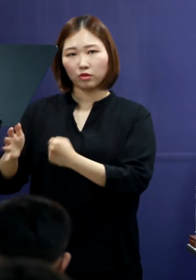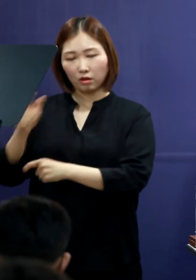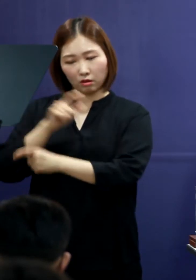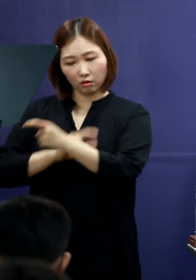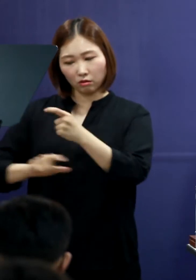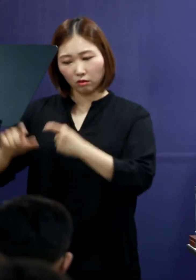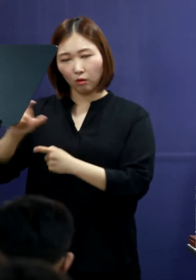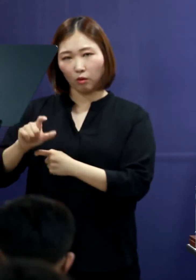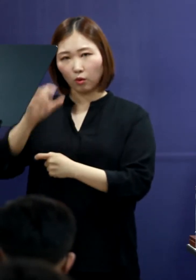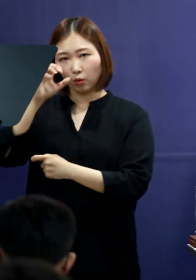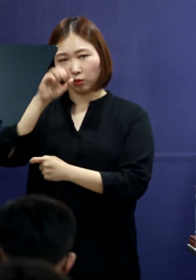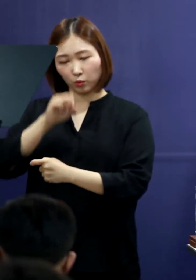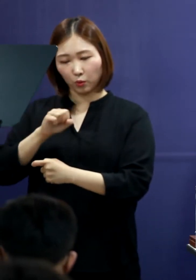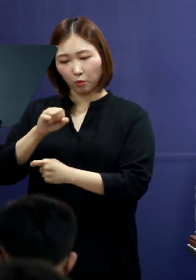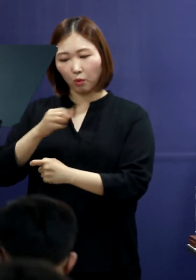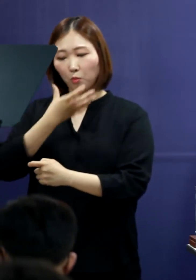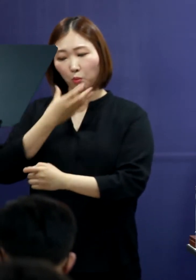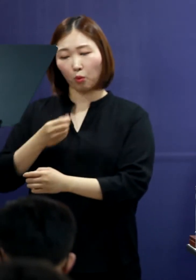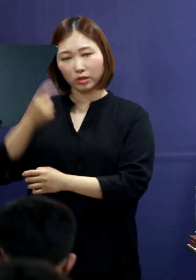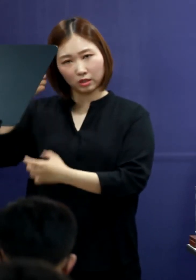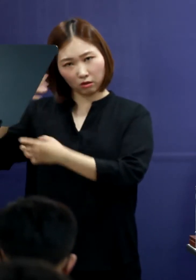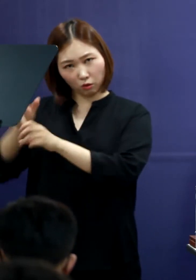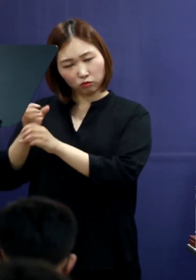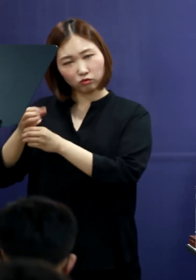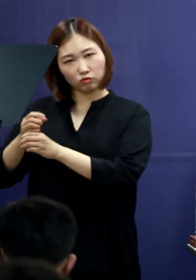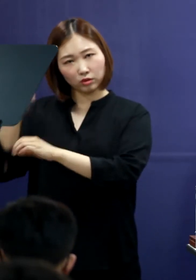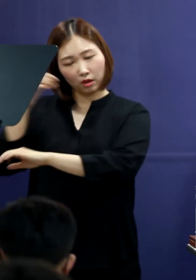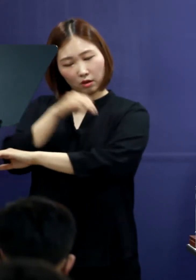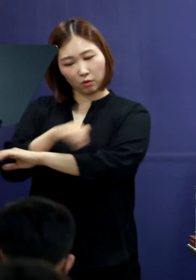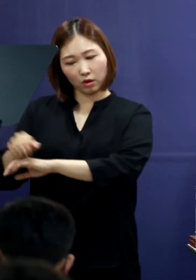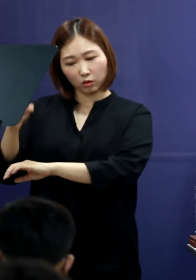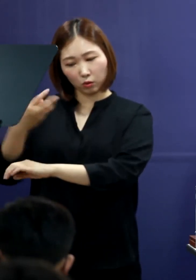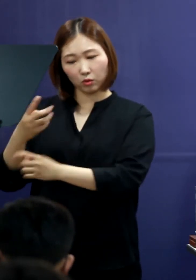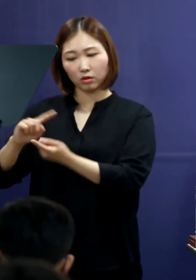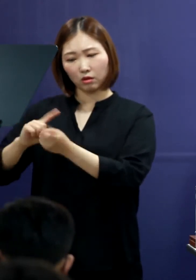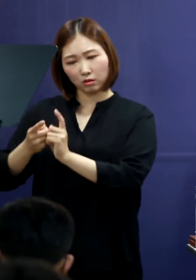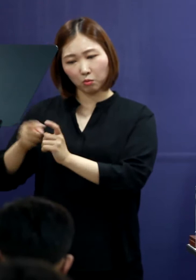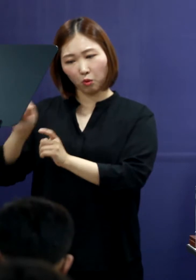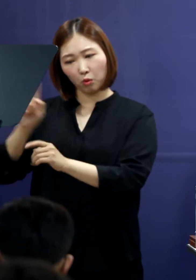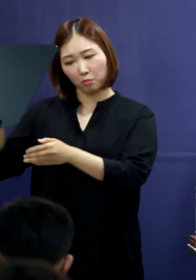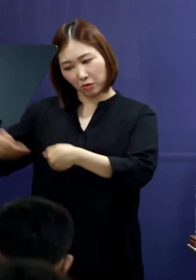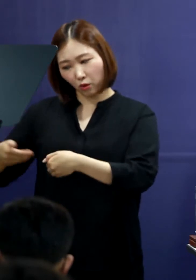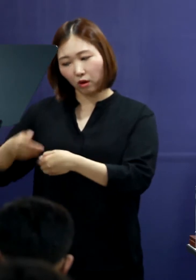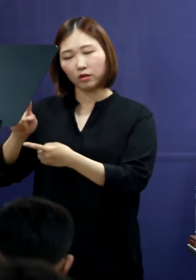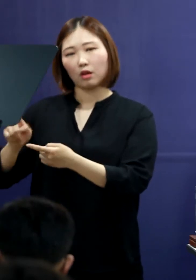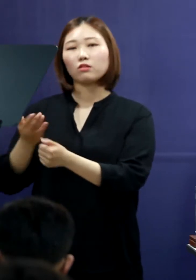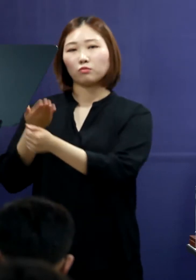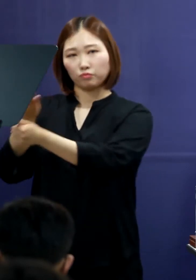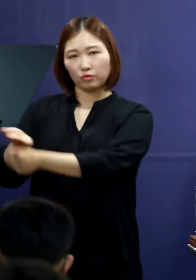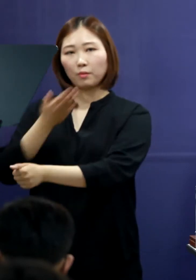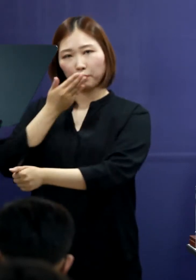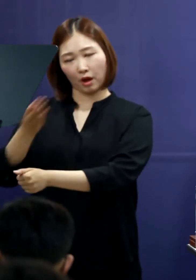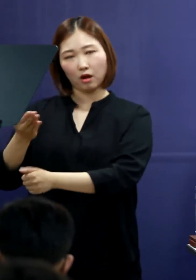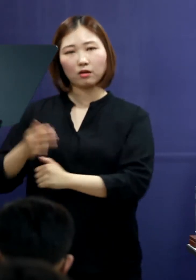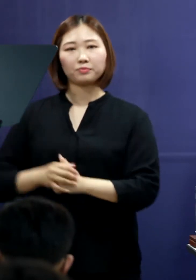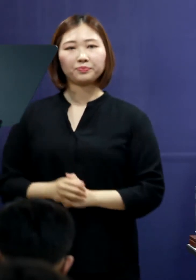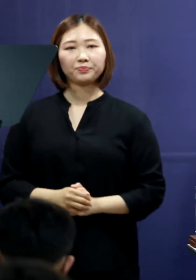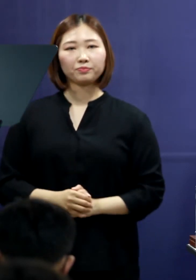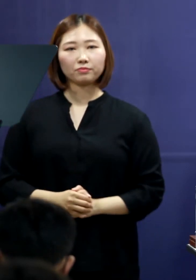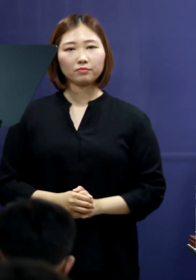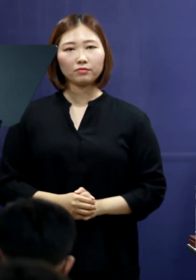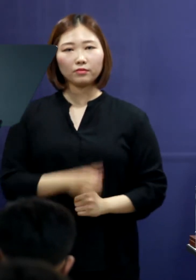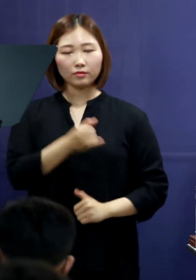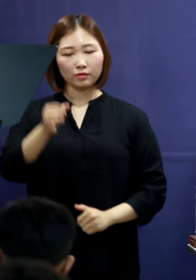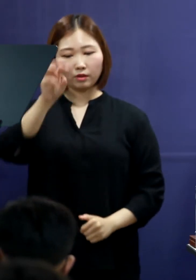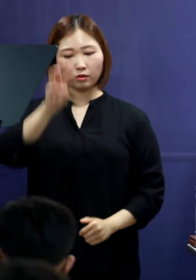있는 복지정책 연구 개발과 또 대안 제시가 이루어질 것으로 기대하고 있습니다. 우리